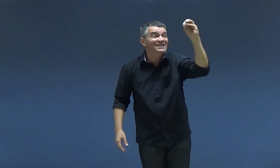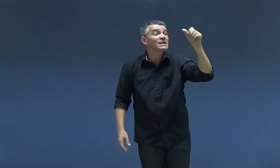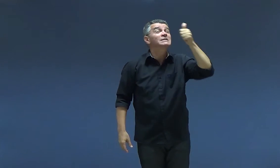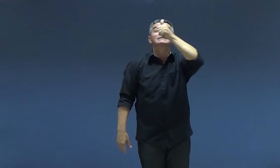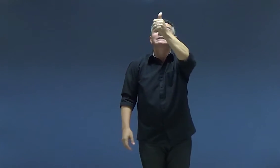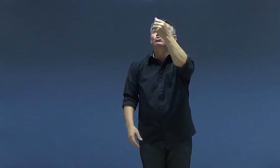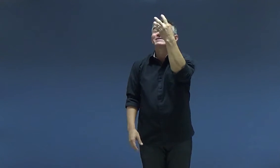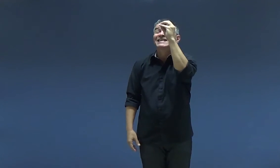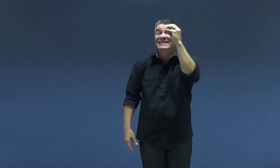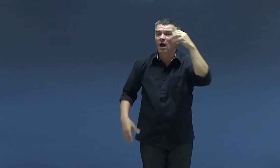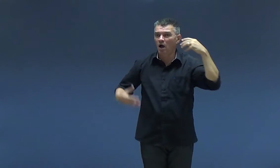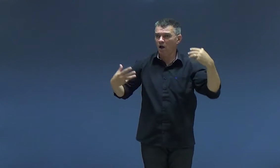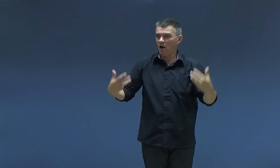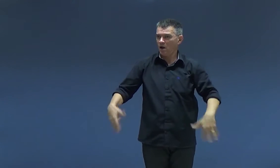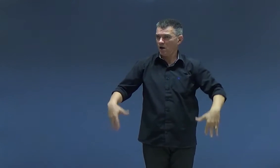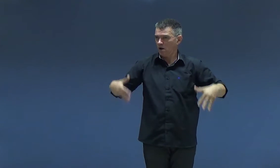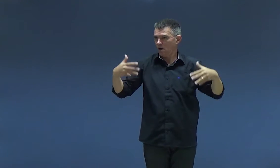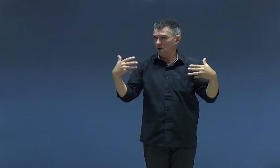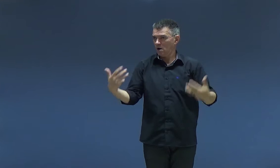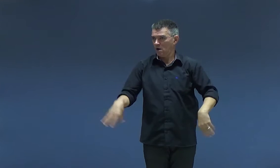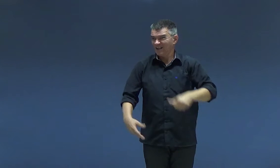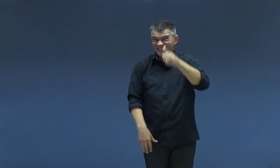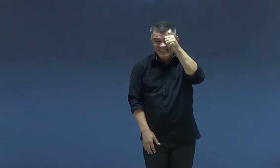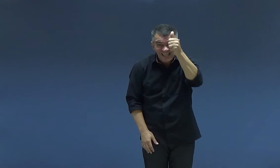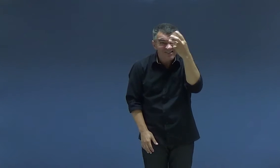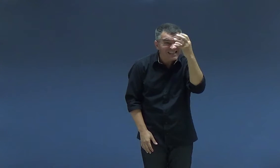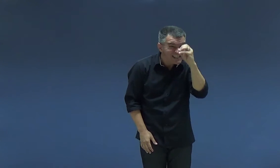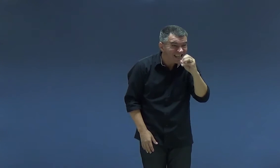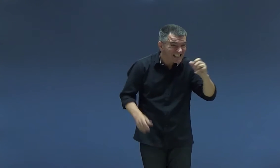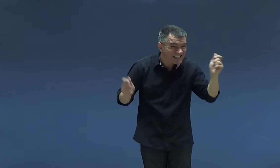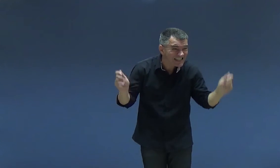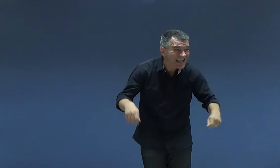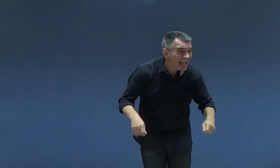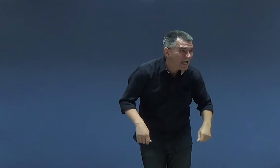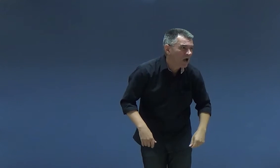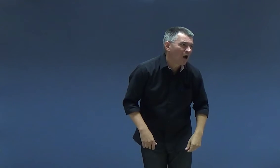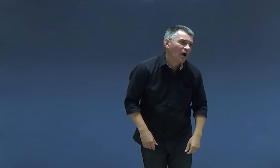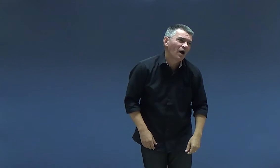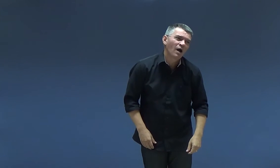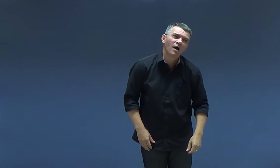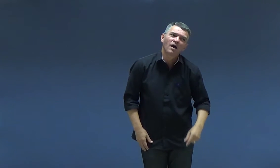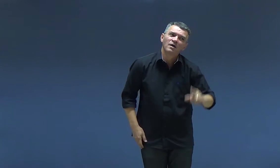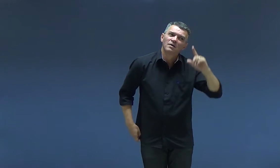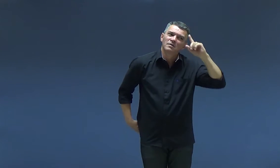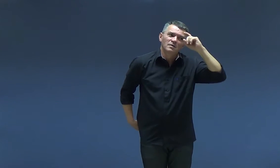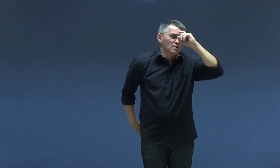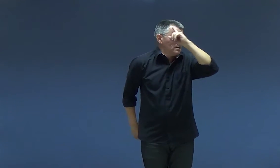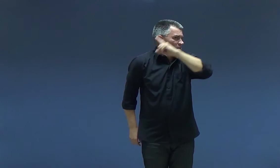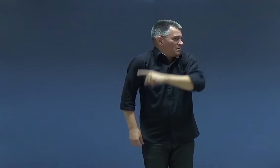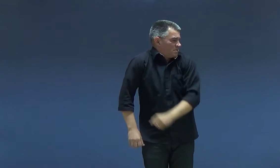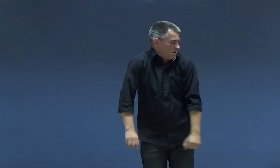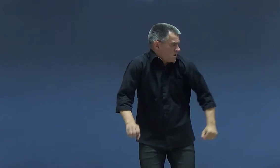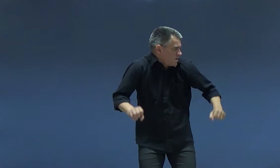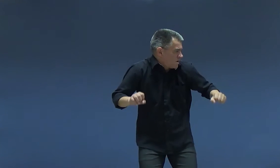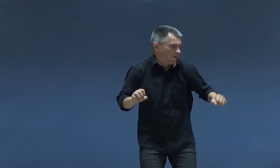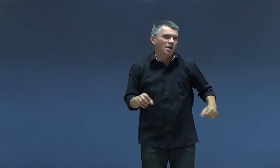130, já pensou? 130 quilos. Nossa, é muito